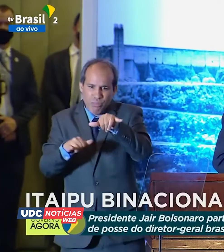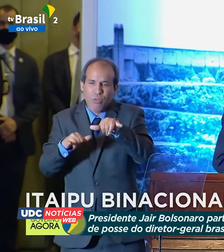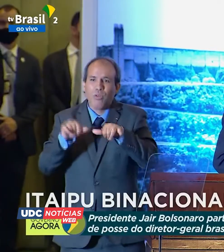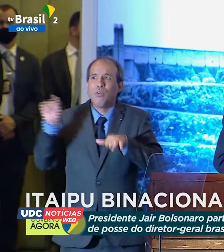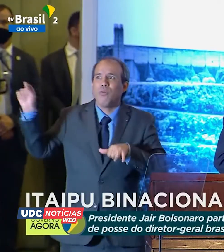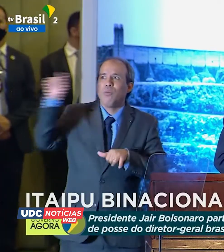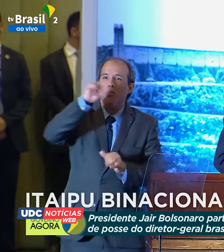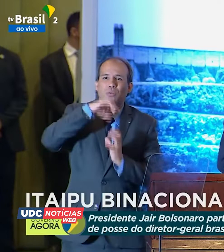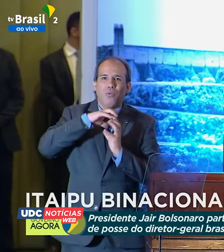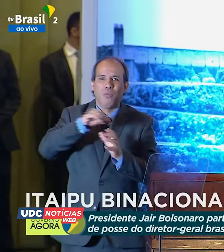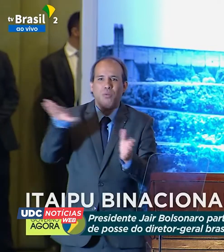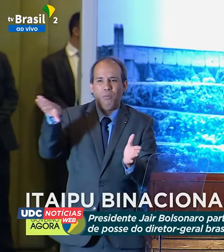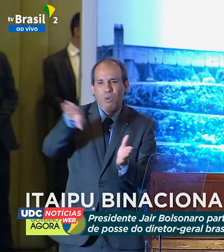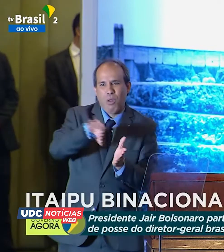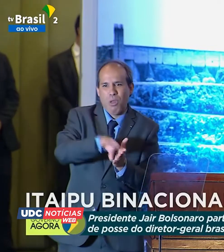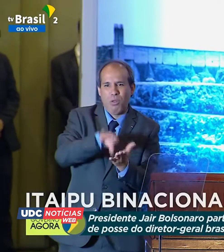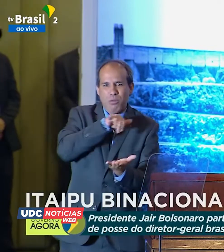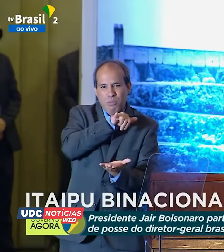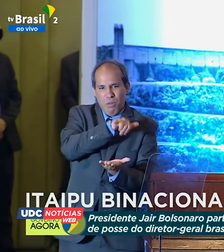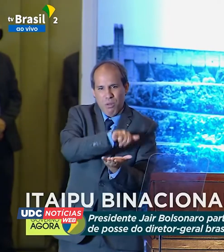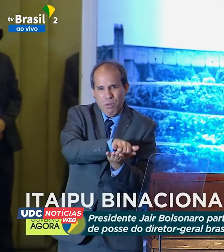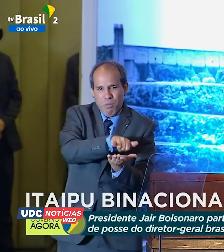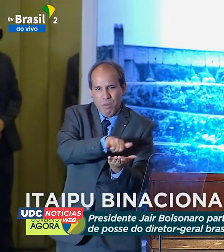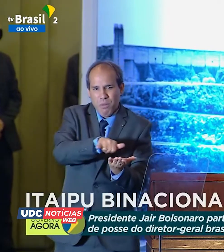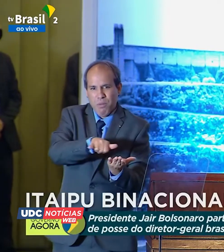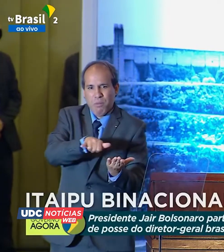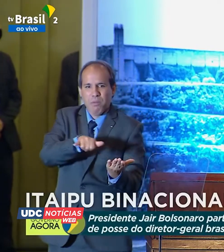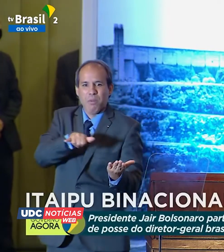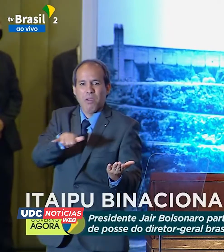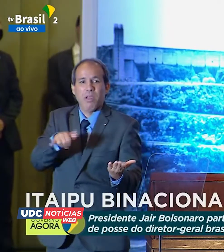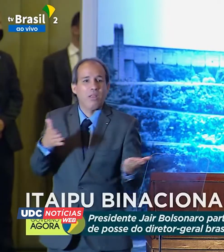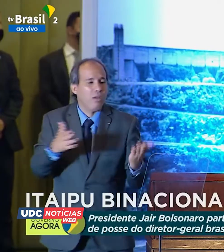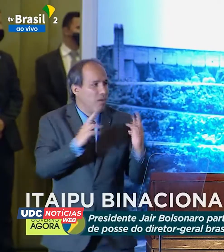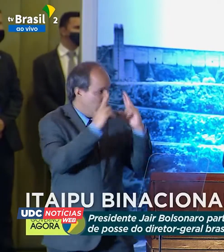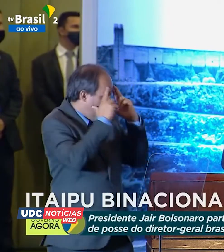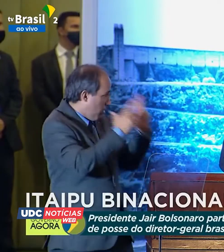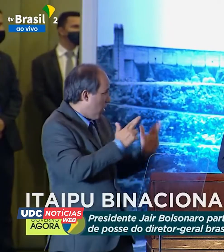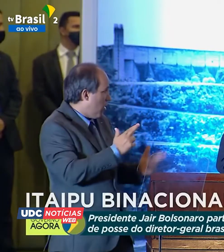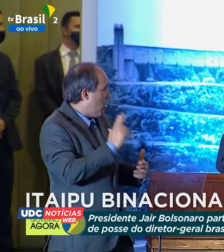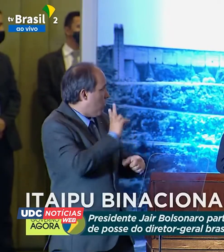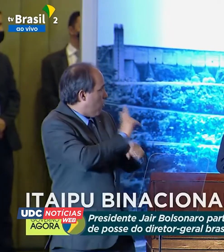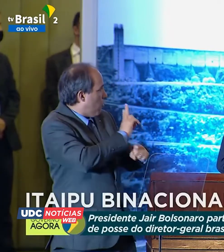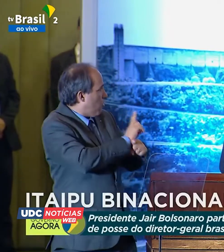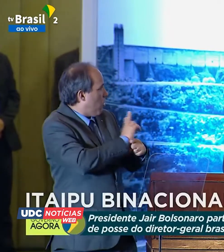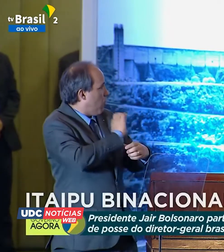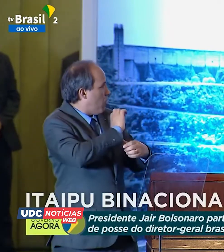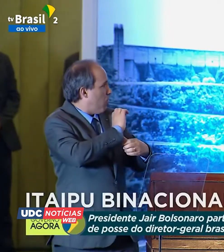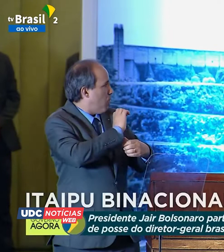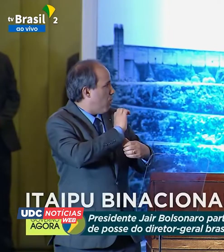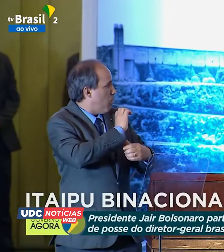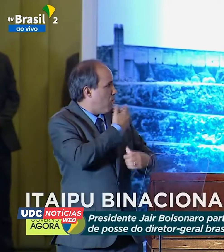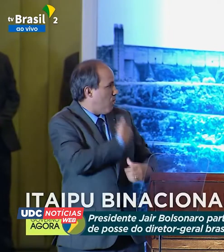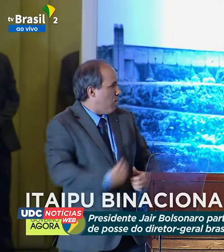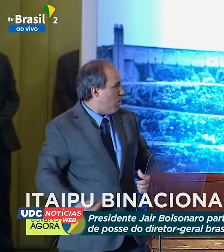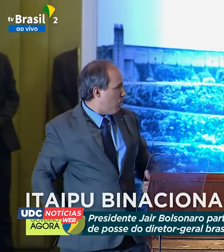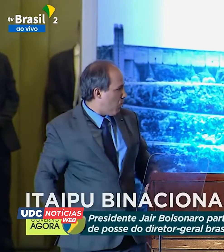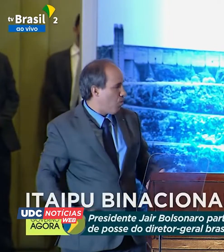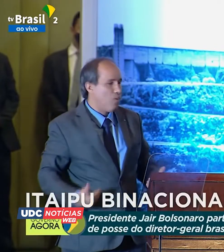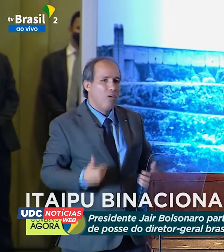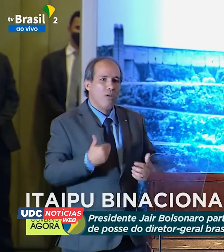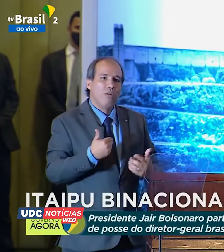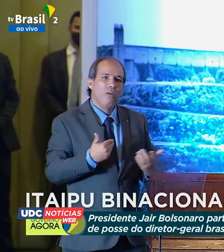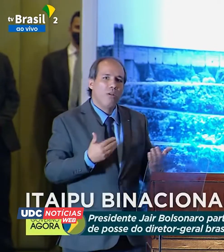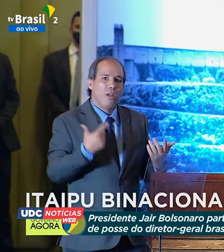internacionais. Então, respeitosamente, prezado governador em exercício, está em nossas mãos, em